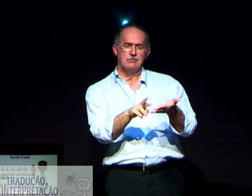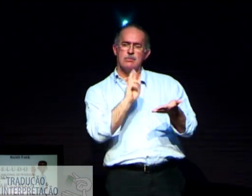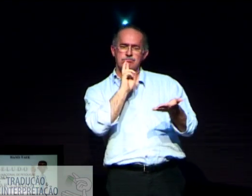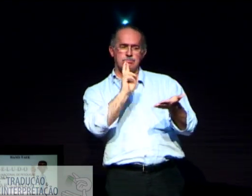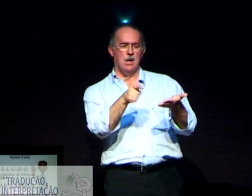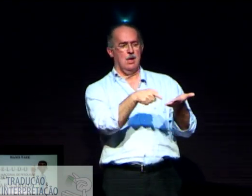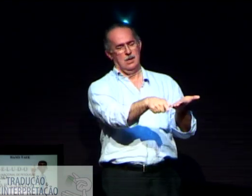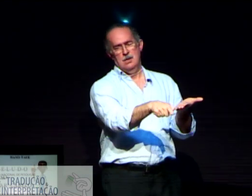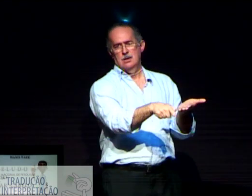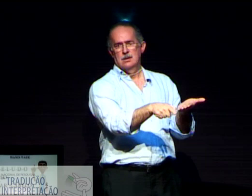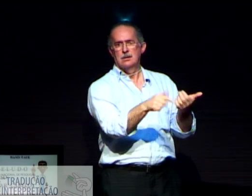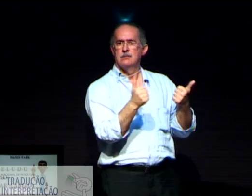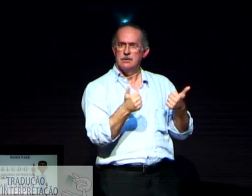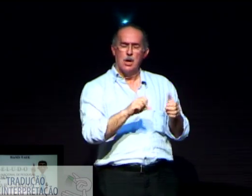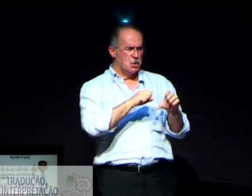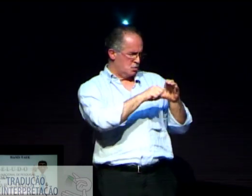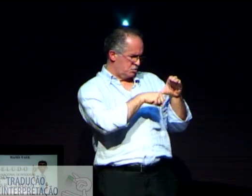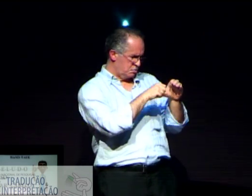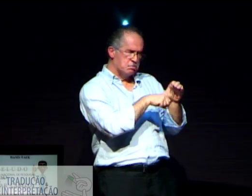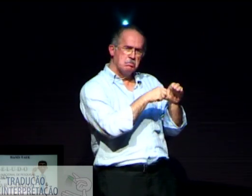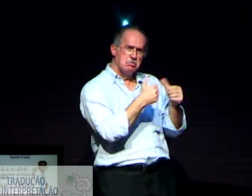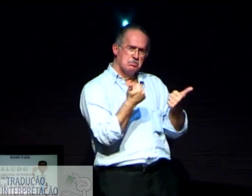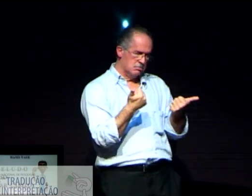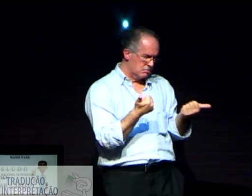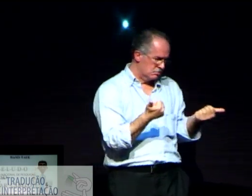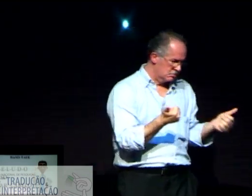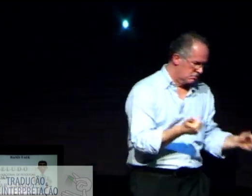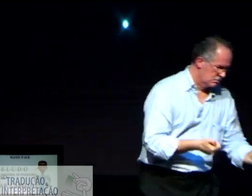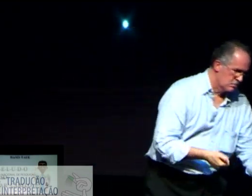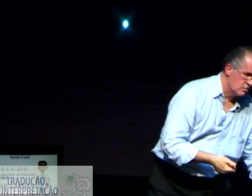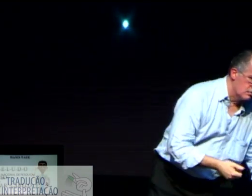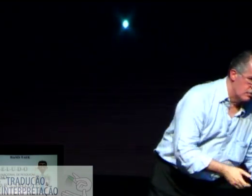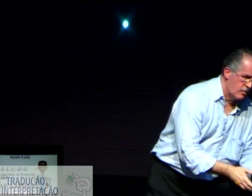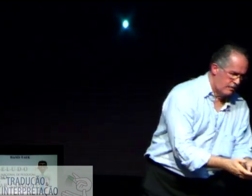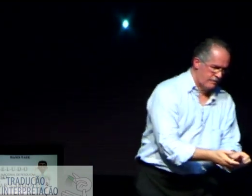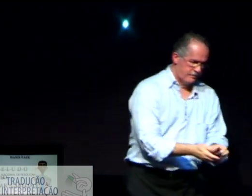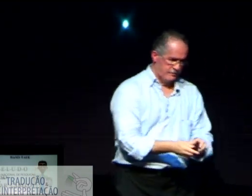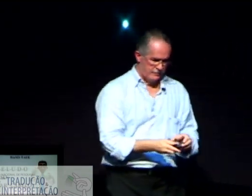smartphone, e então gera este resultado no vídeo.